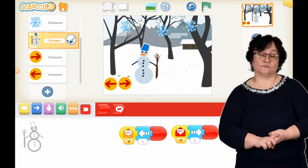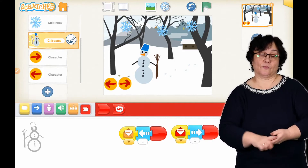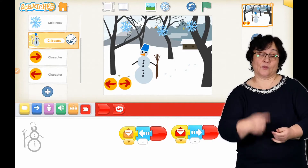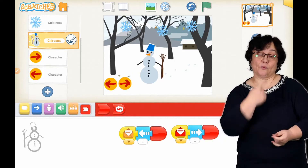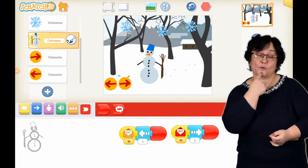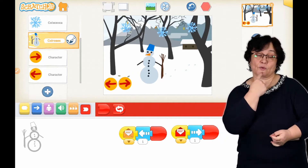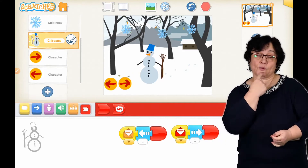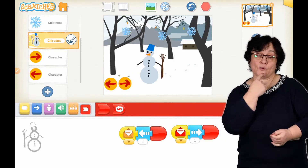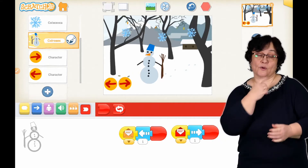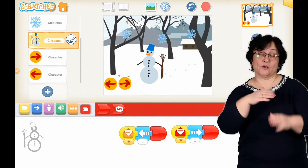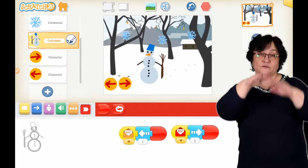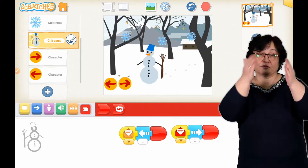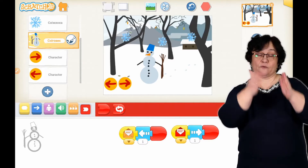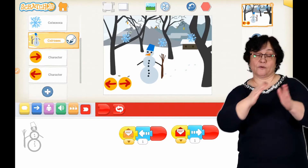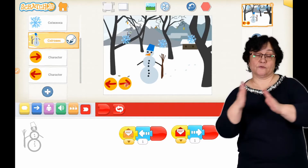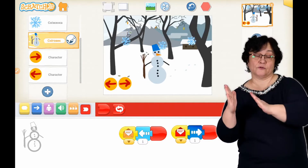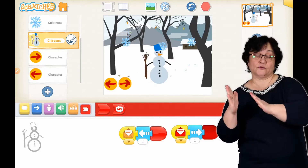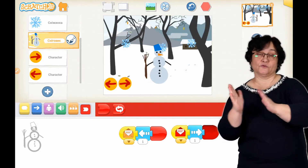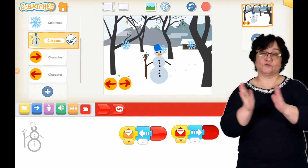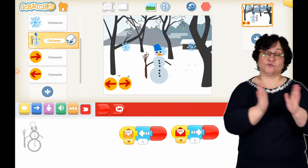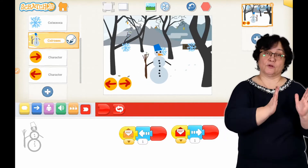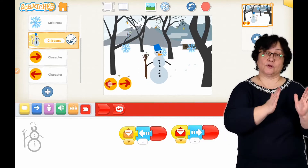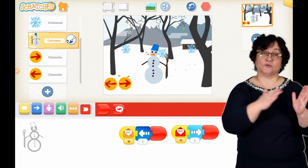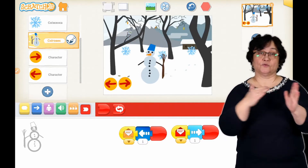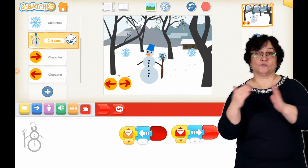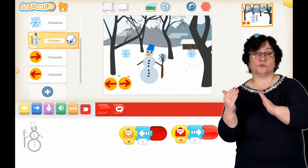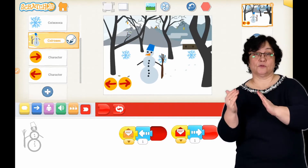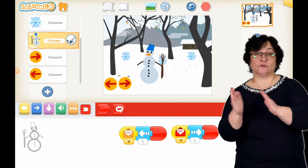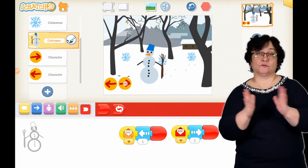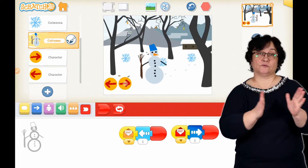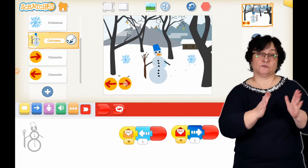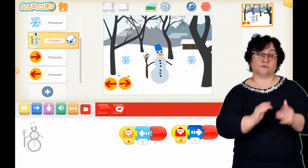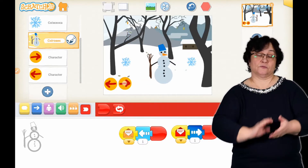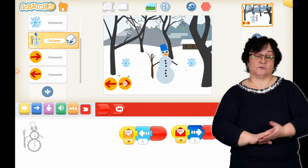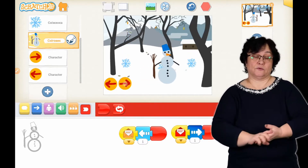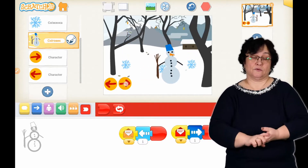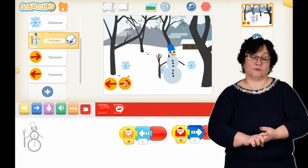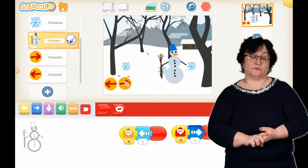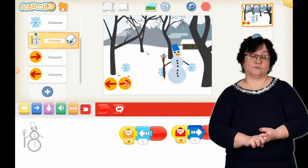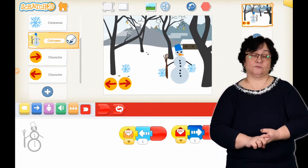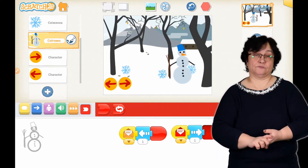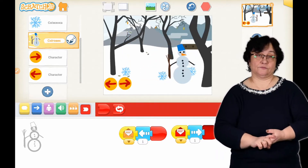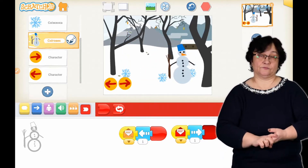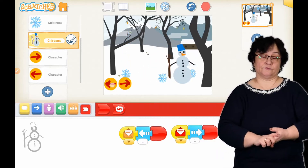І пробуємо порухати сніговичком туди-сюди.